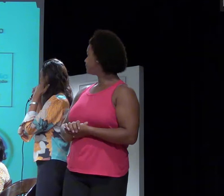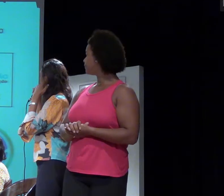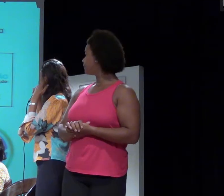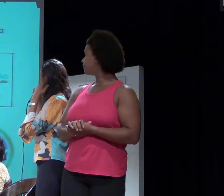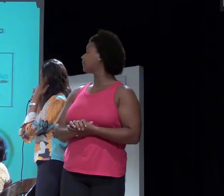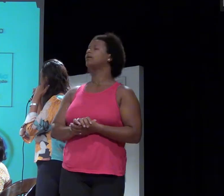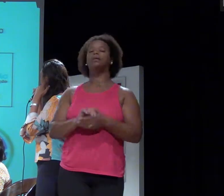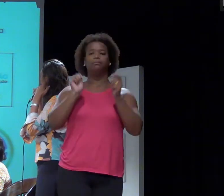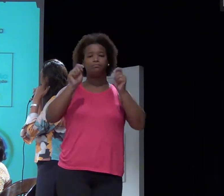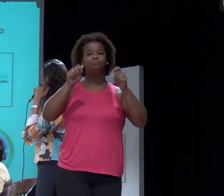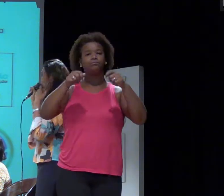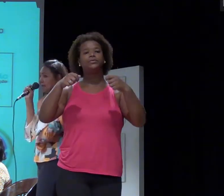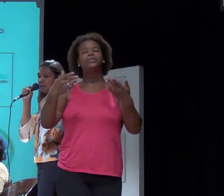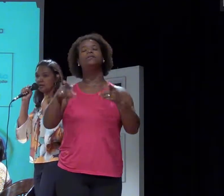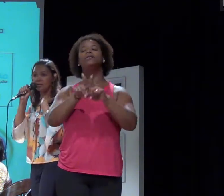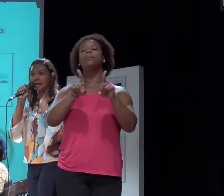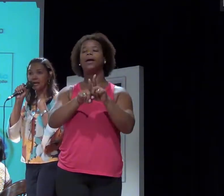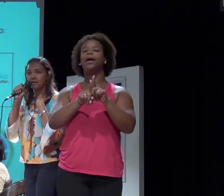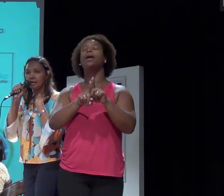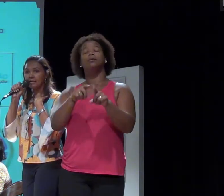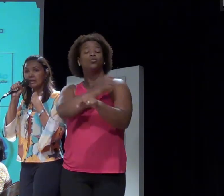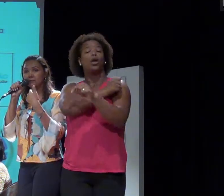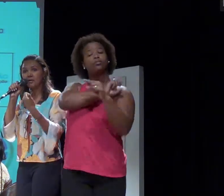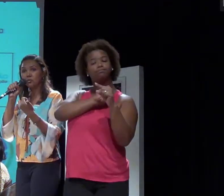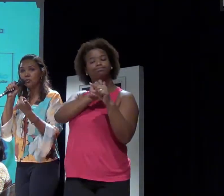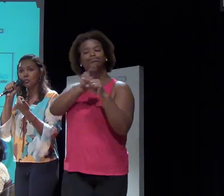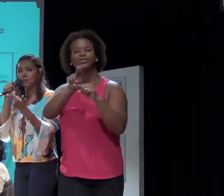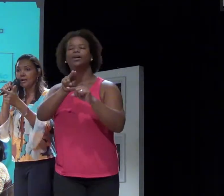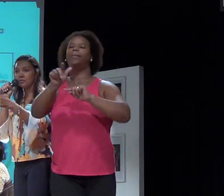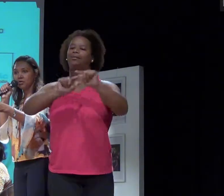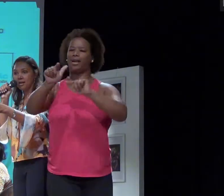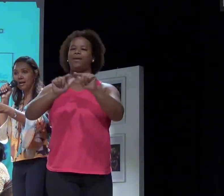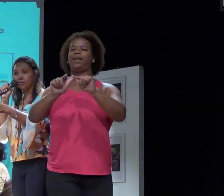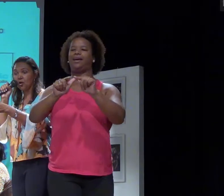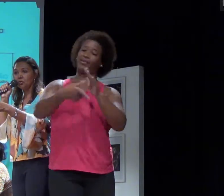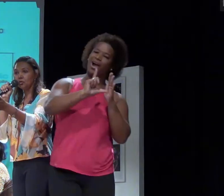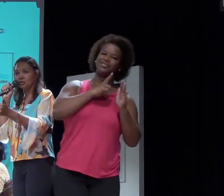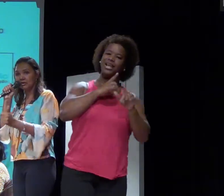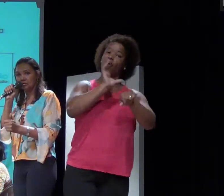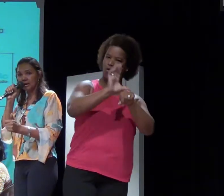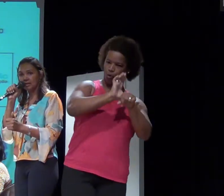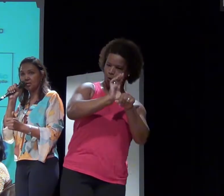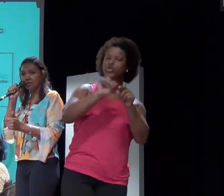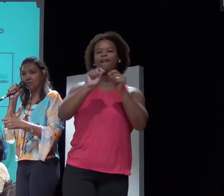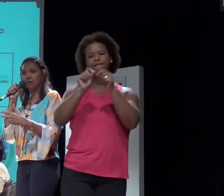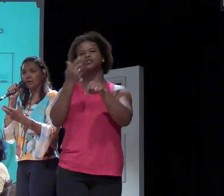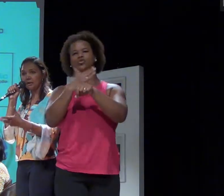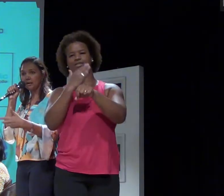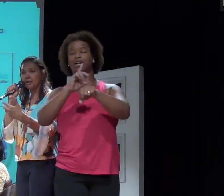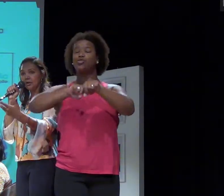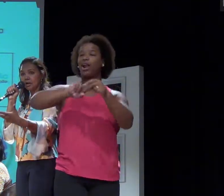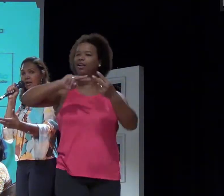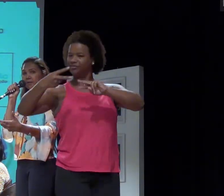que dá acesso à participação deles no mercado de trabalho. Eles fazem o curso e fazem o estágio no contraturno da escola. É uma